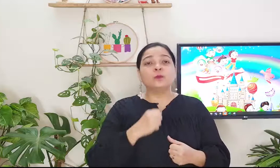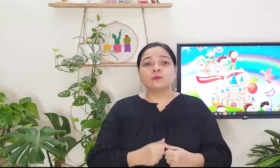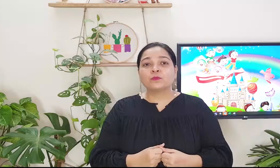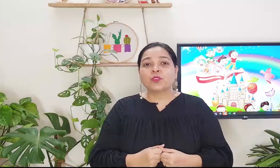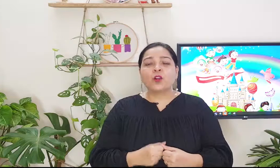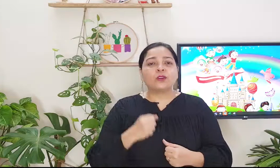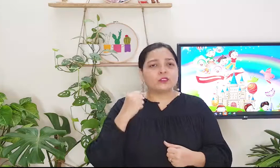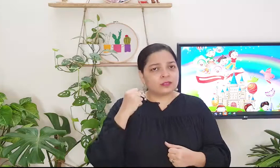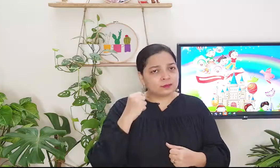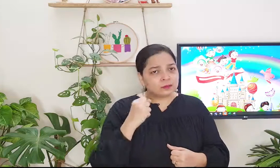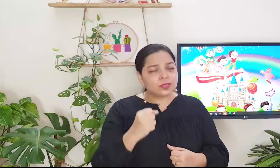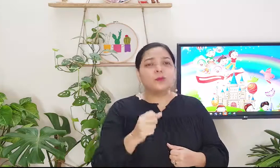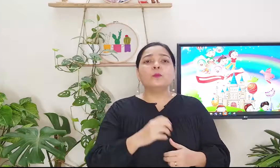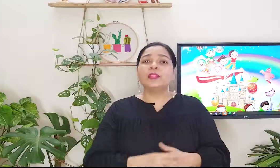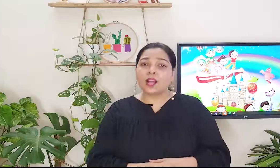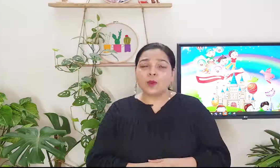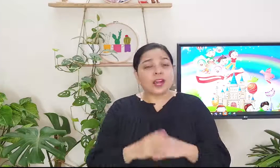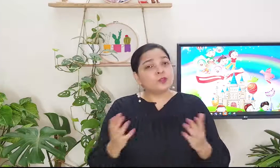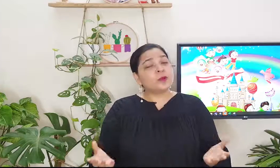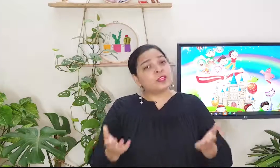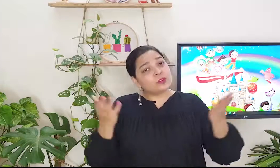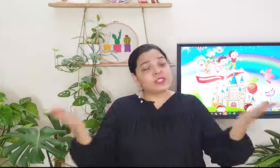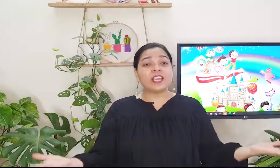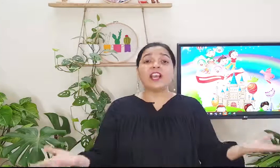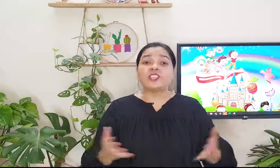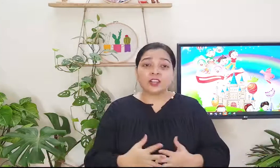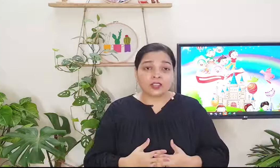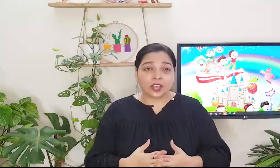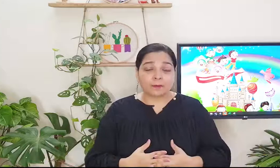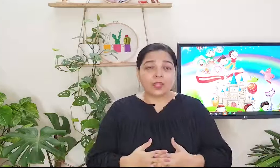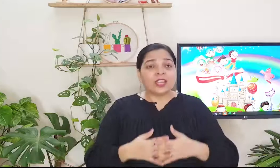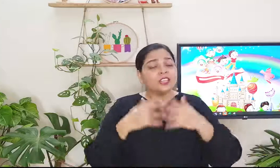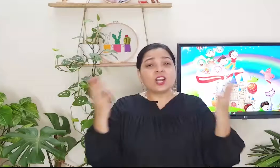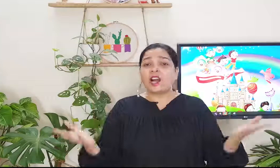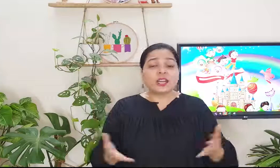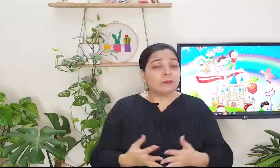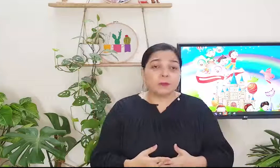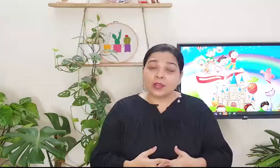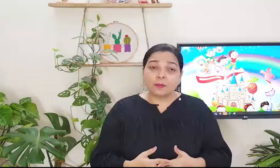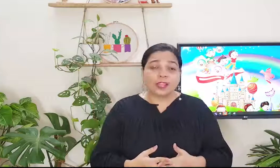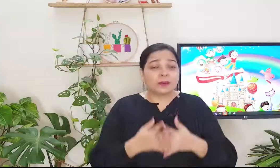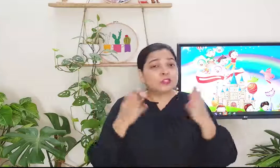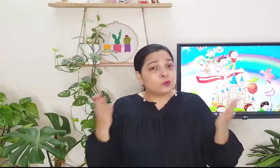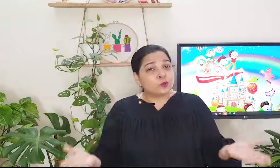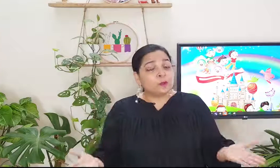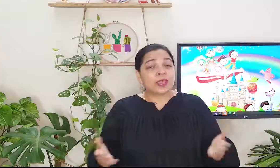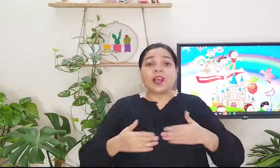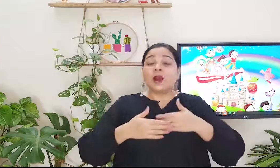যাও আর সবাইকে বলো, আজও ঈশ্বর আমাদের কাছ থেকে এটাই চায়। যেখানেই আমরা আছি, আমাদের